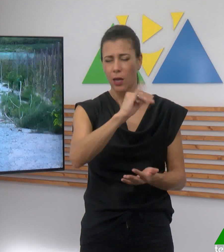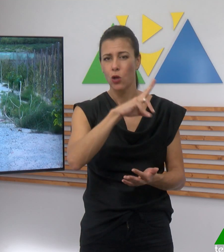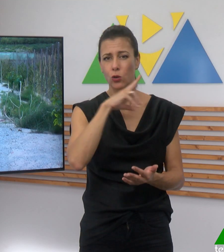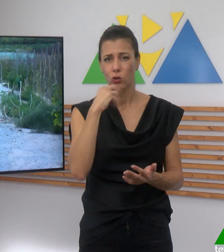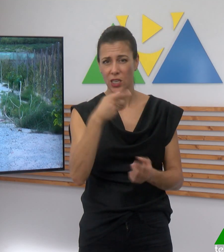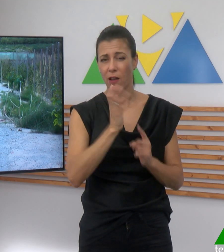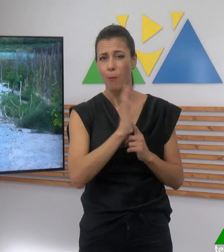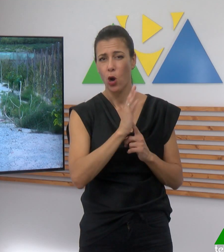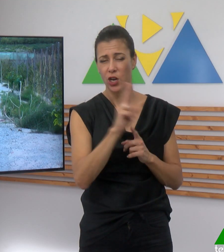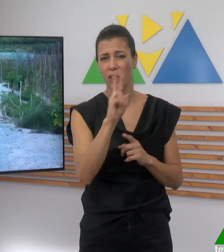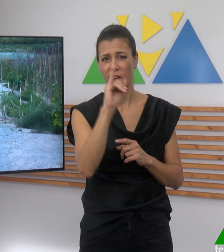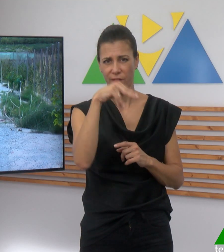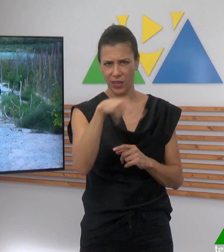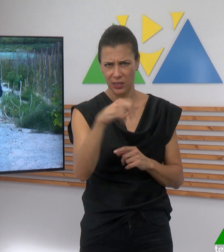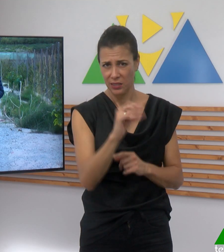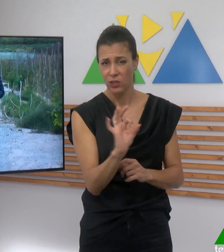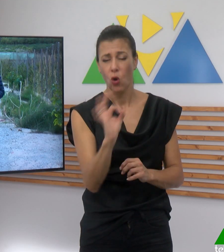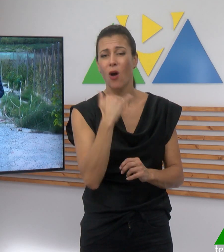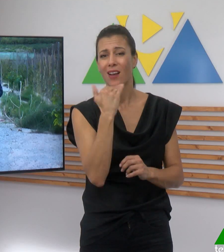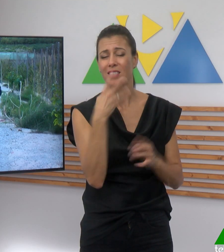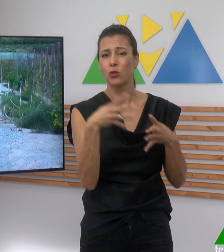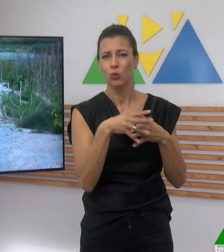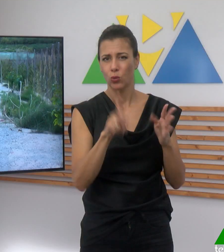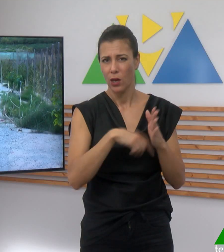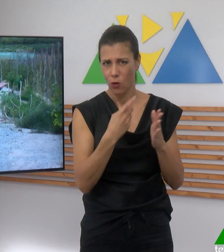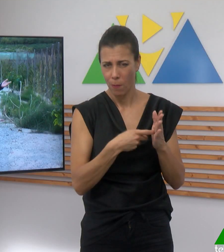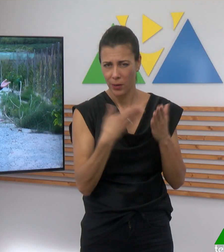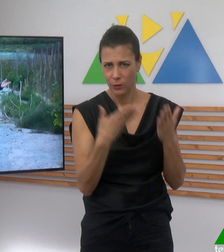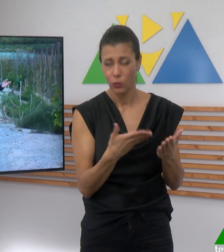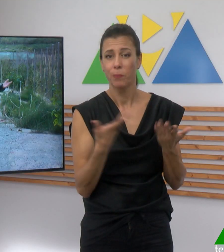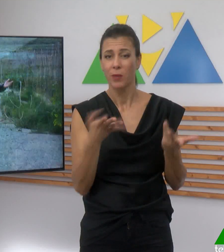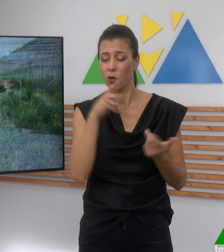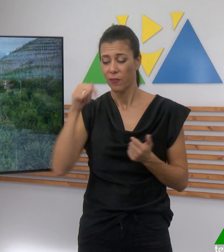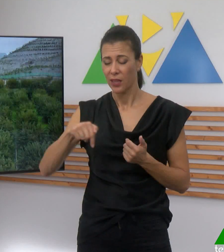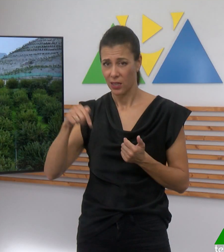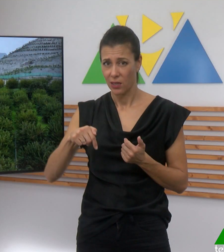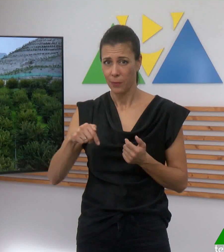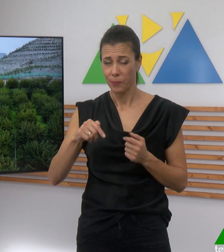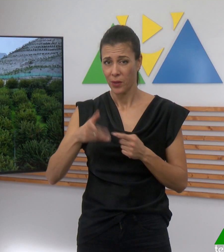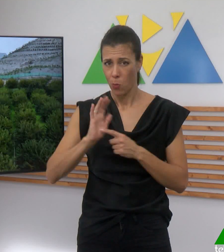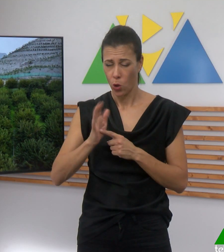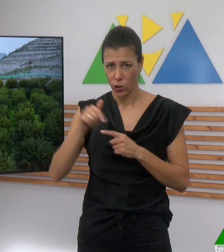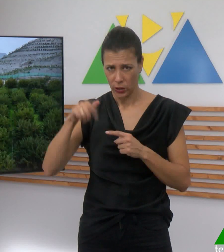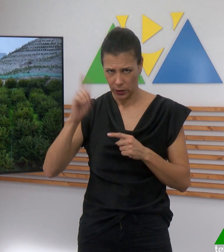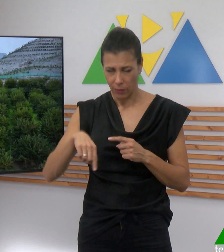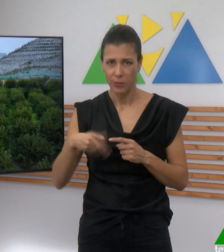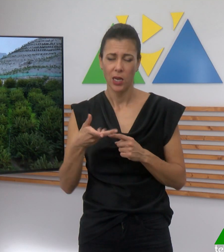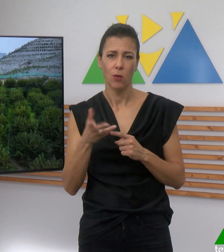las viñas o casi la estructura completa del molino de las viñas y de aquí de este molino que también fue un molino que estuvo